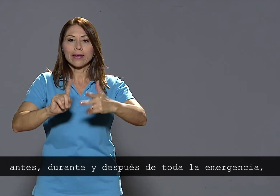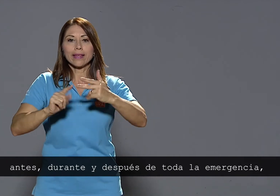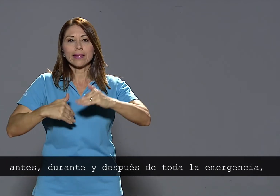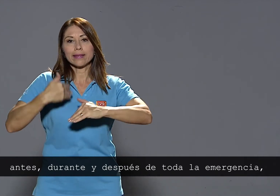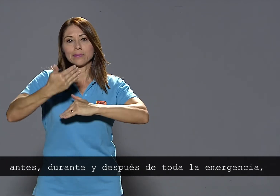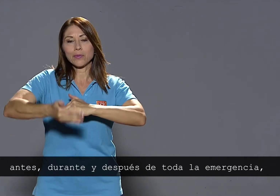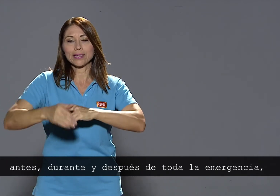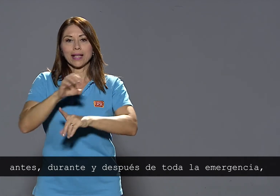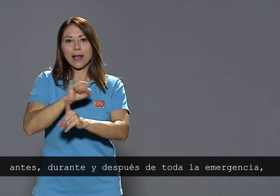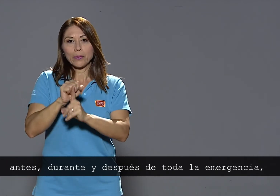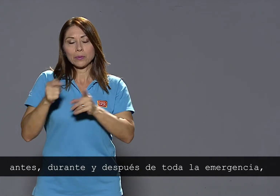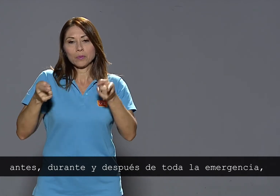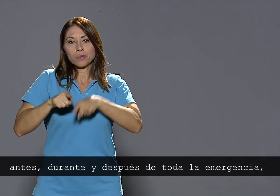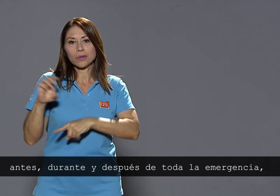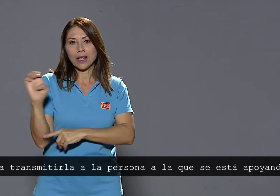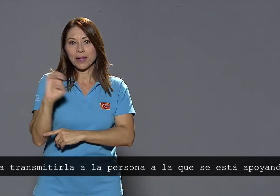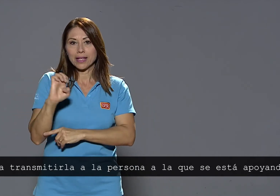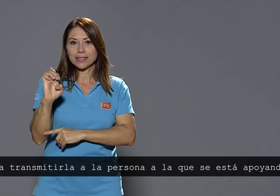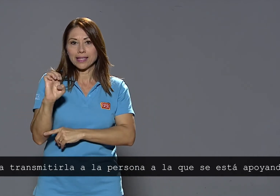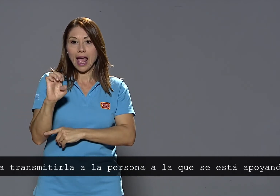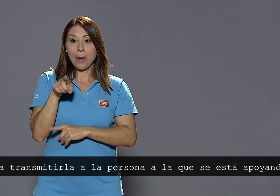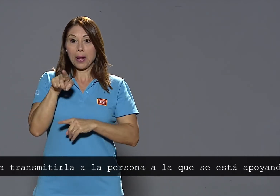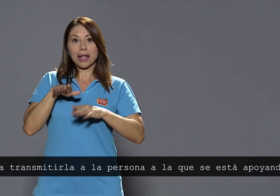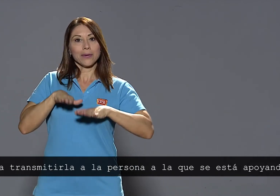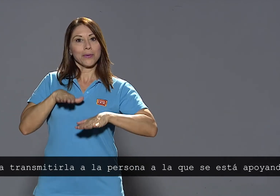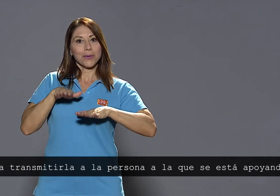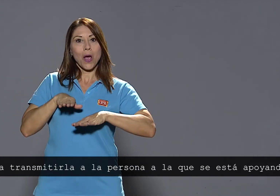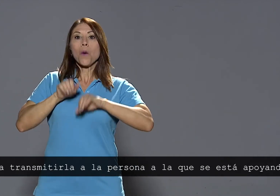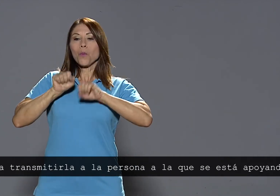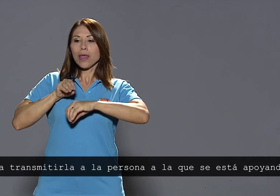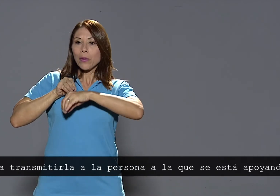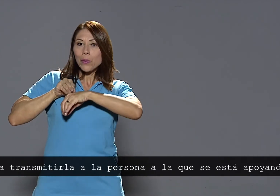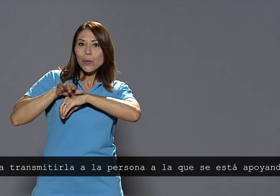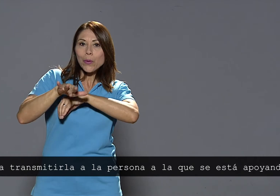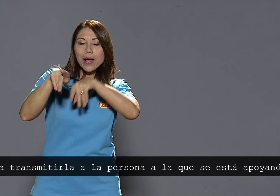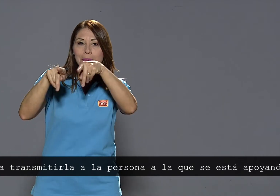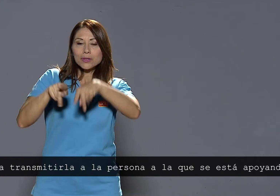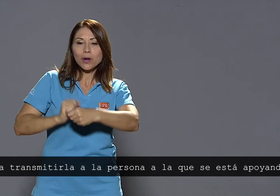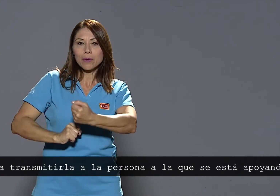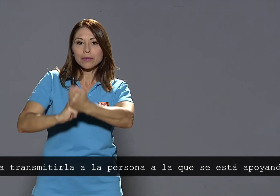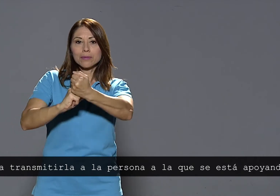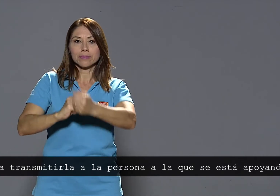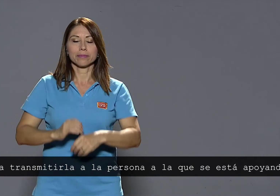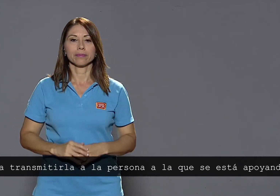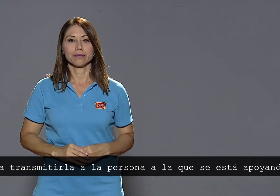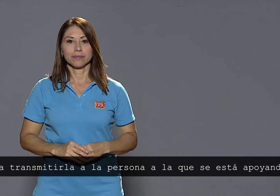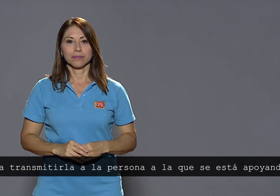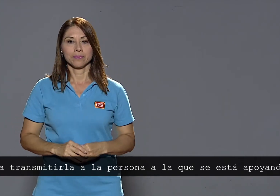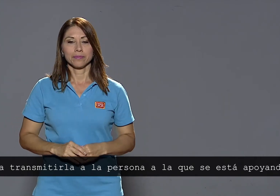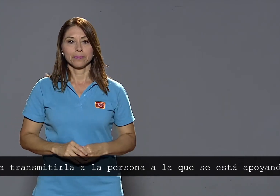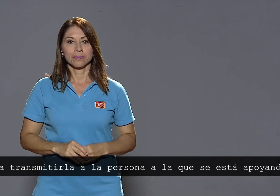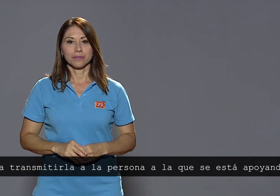durante y después de toda la emergencia para transmitirla a la persona a la que se está apoyando.